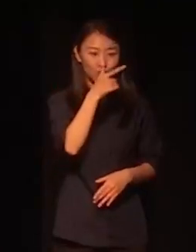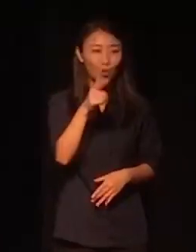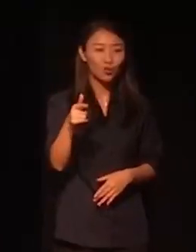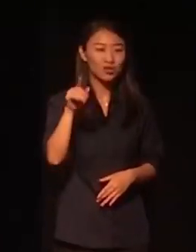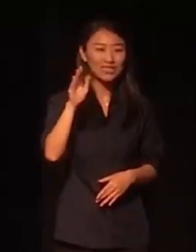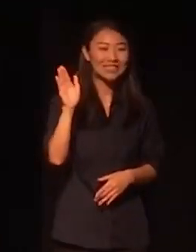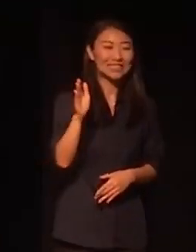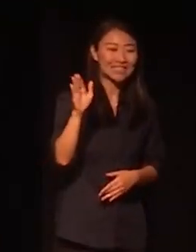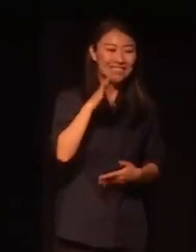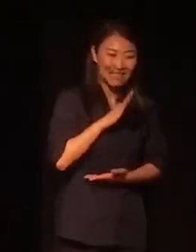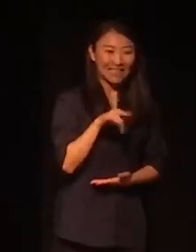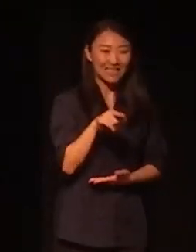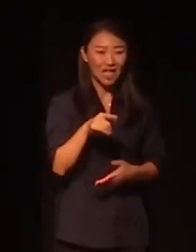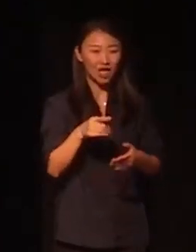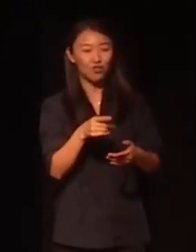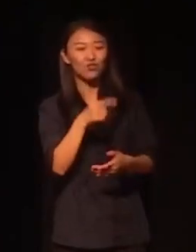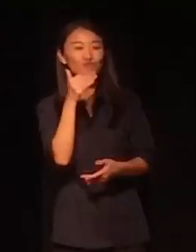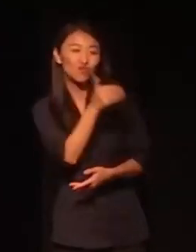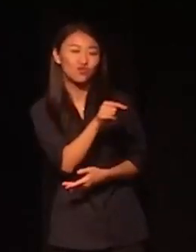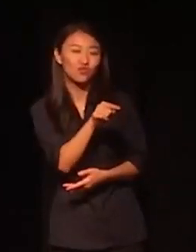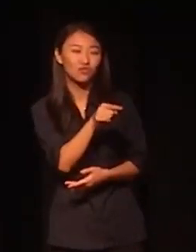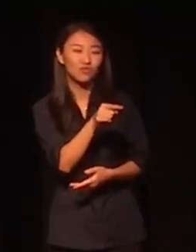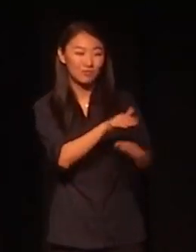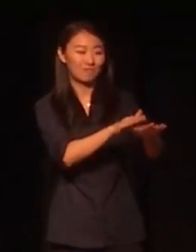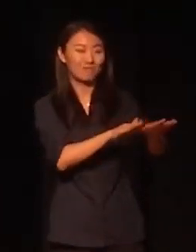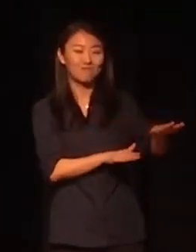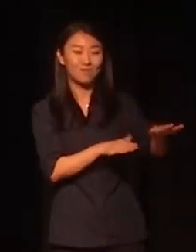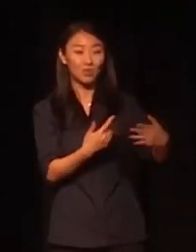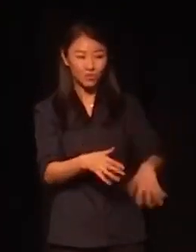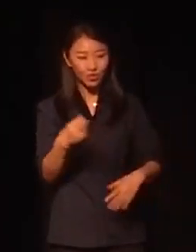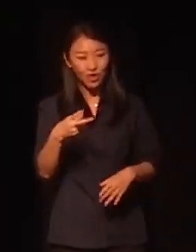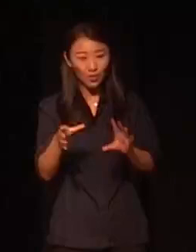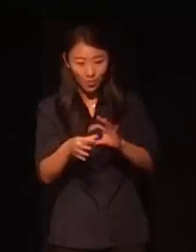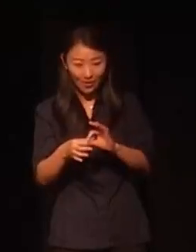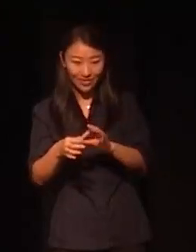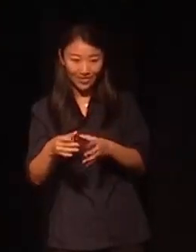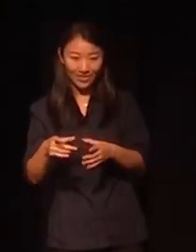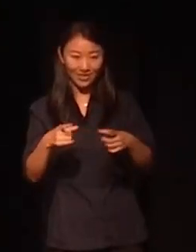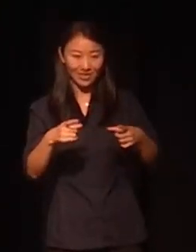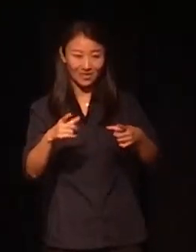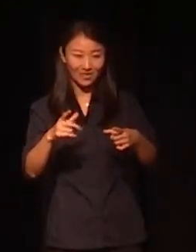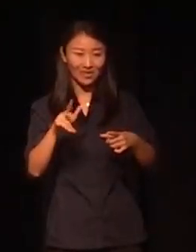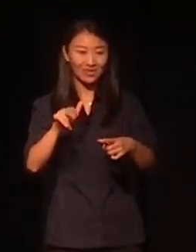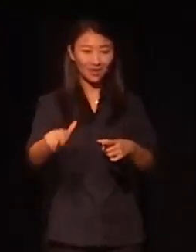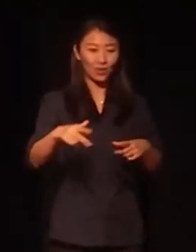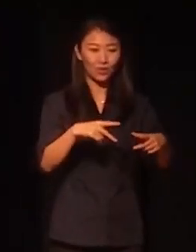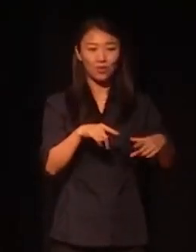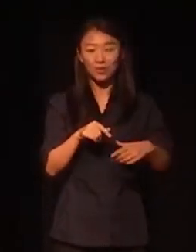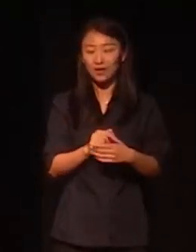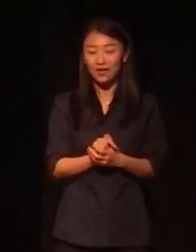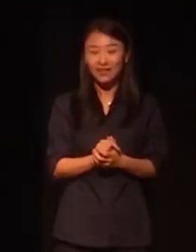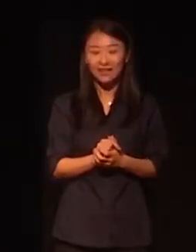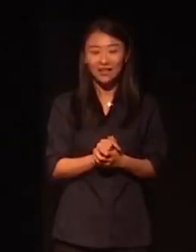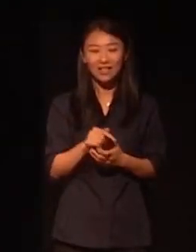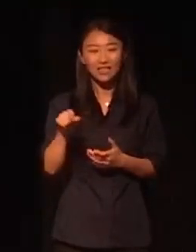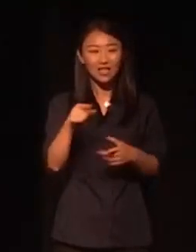鱼. And then also geographically, we also refer to regions and